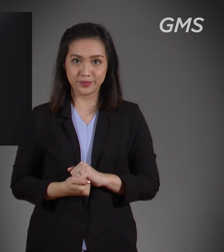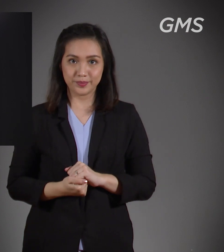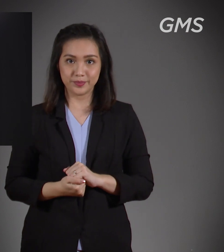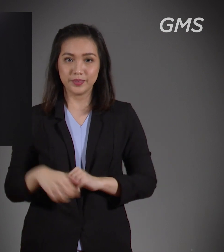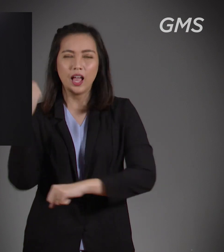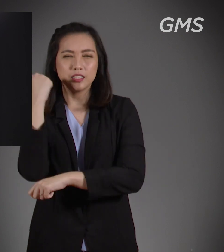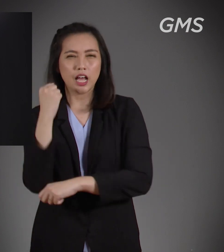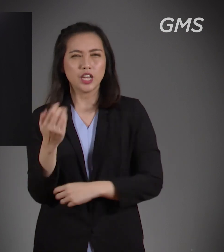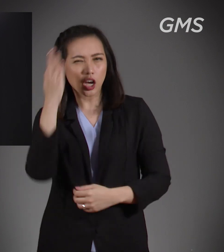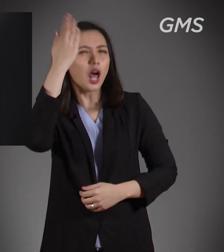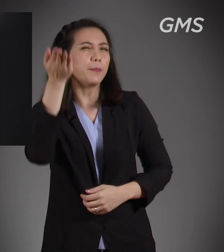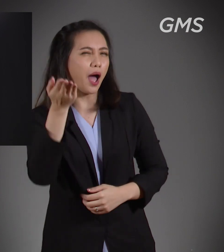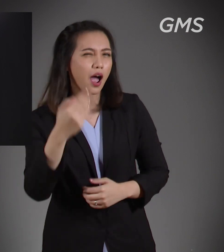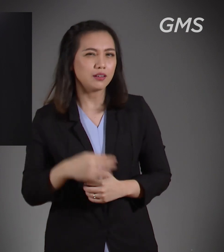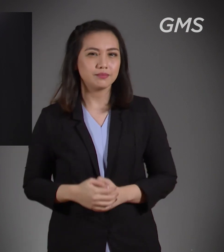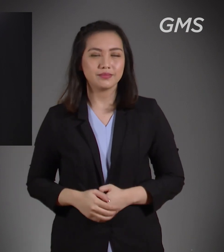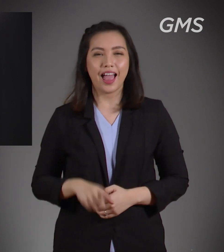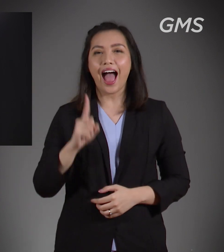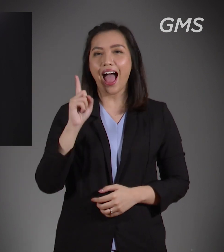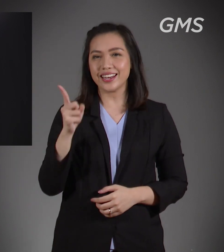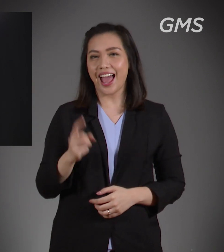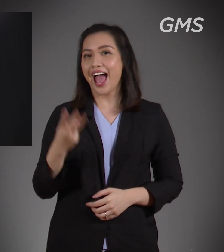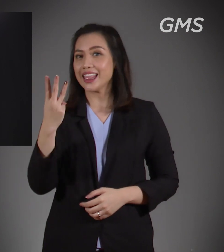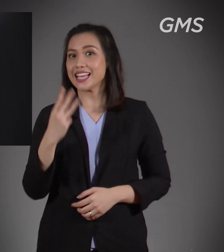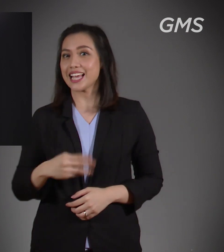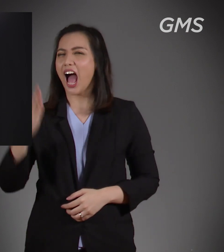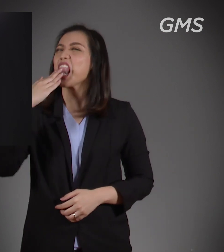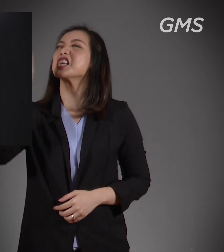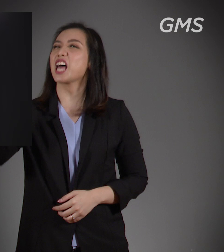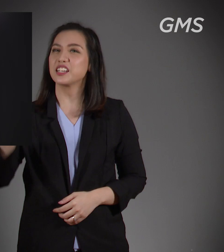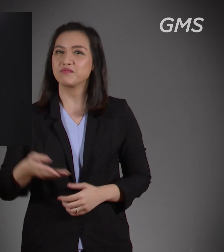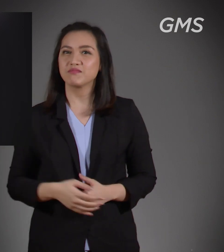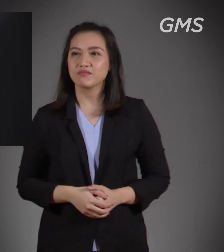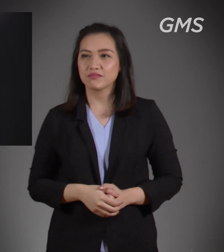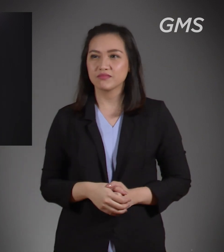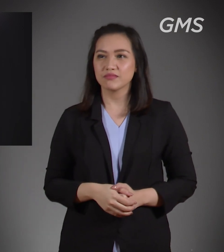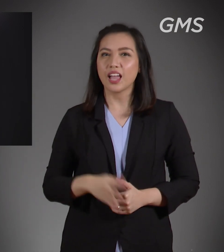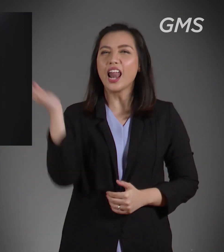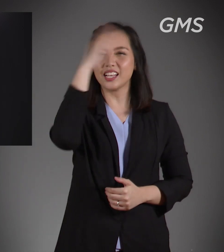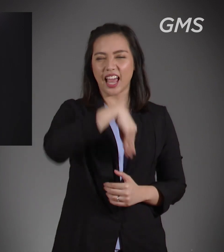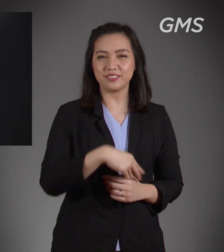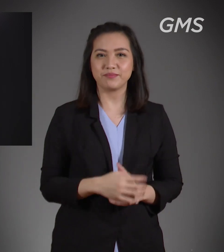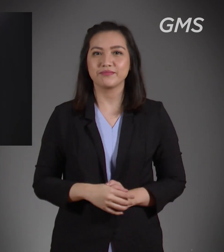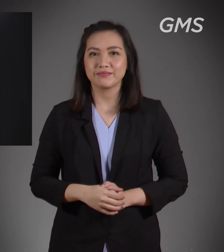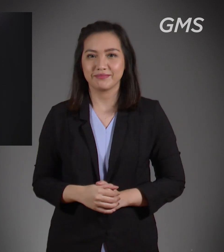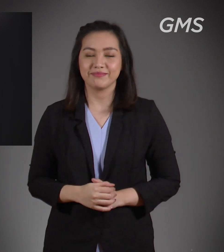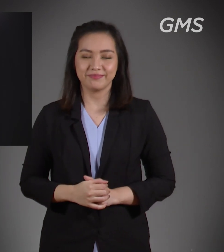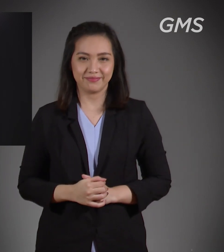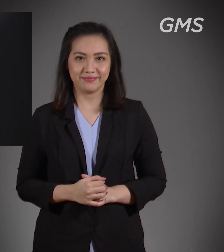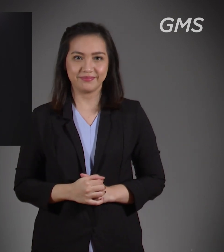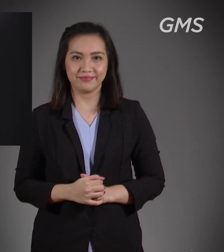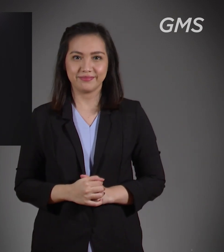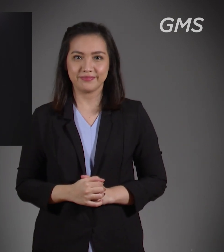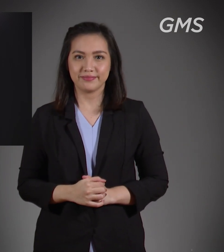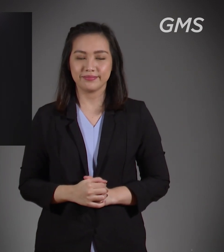Jahatnya dia itu karena up and down. Ada 3 hal jatuh bangun Rehabeam. Kenapa dia disebut tidak tekun mencari Tuhan? Rehabeam itu